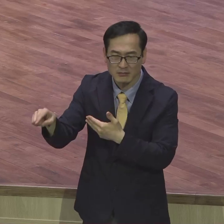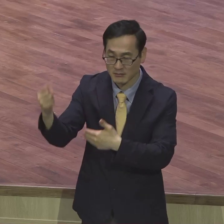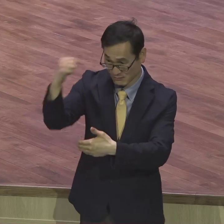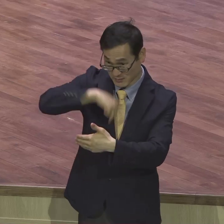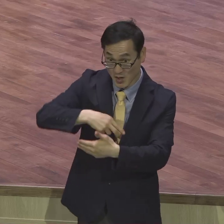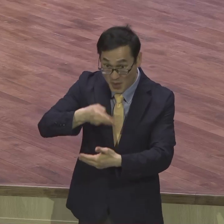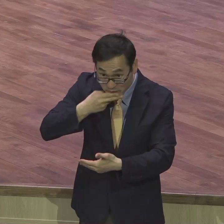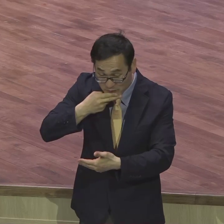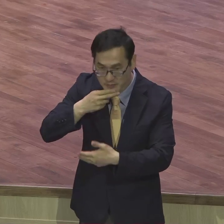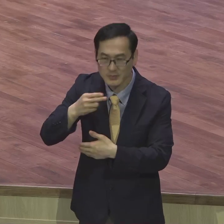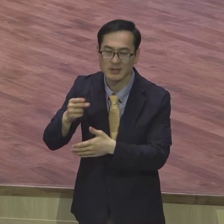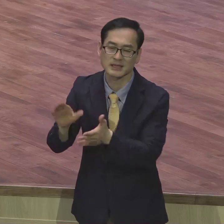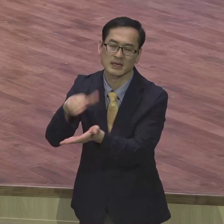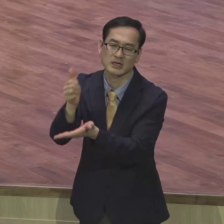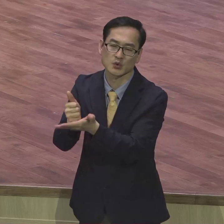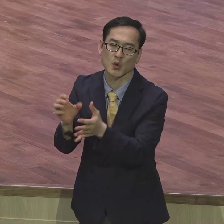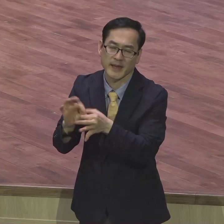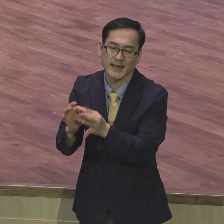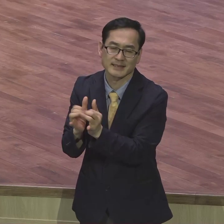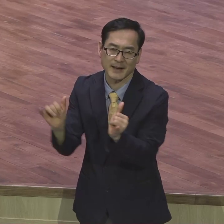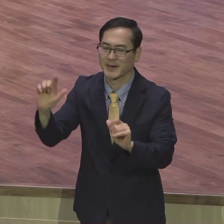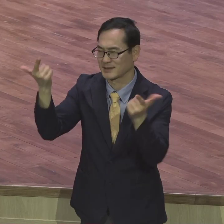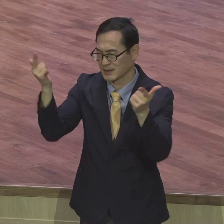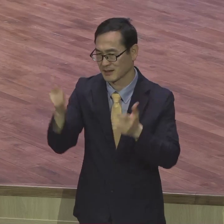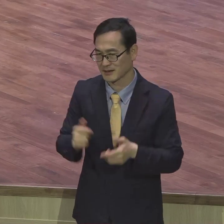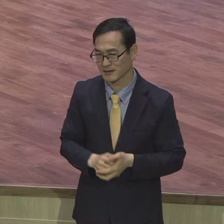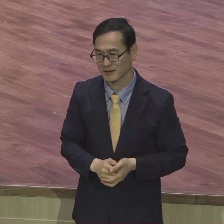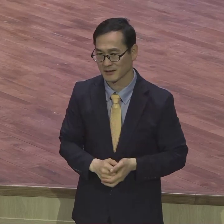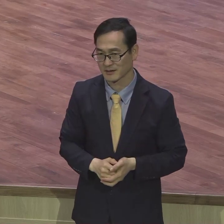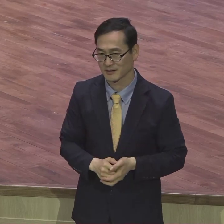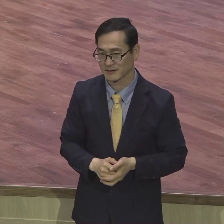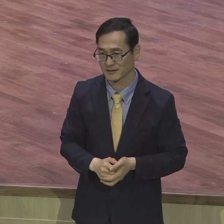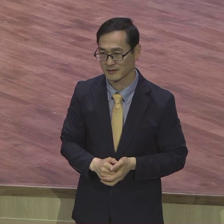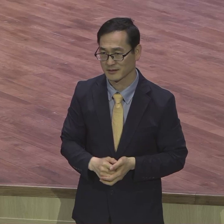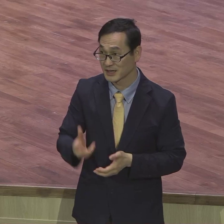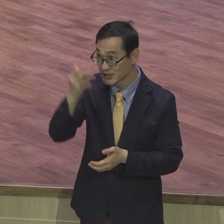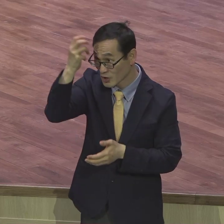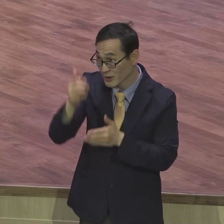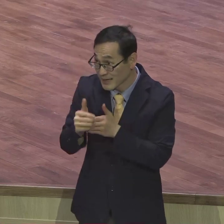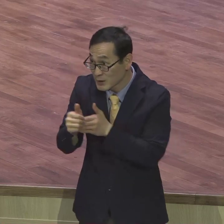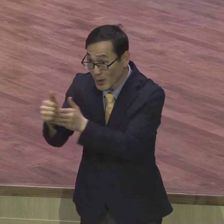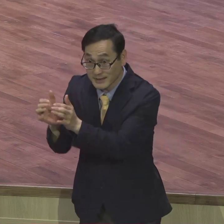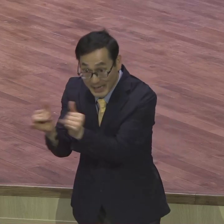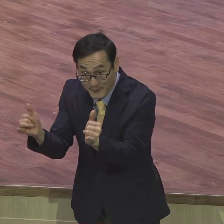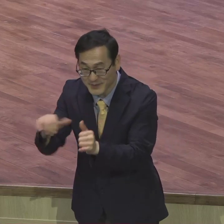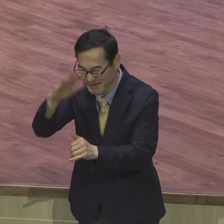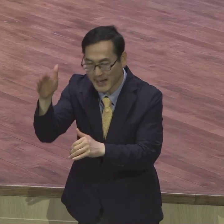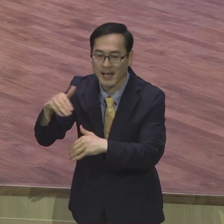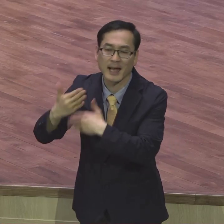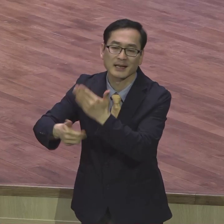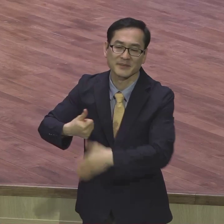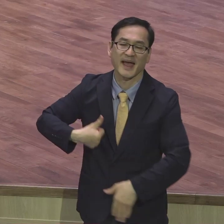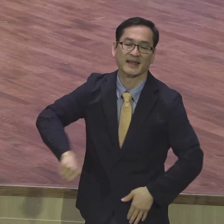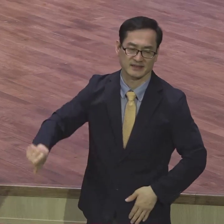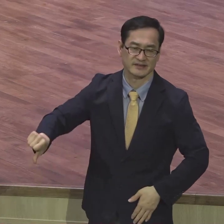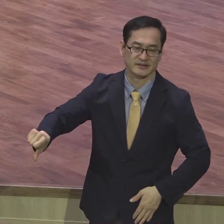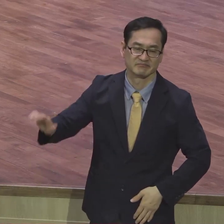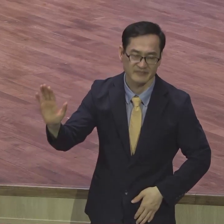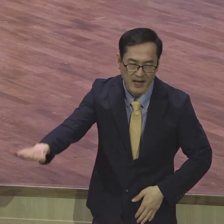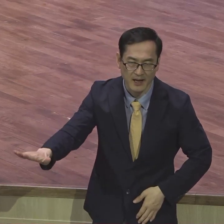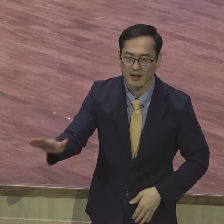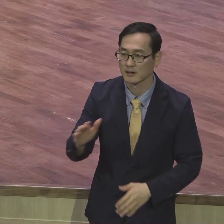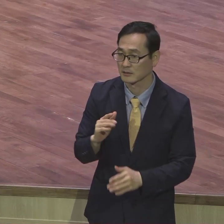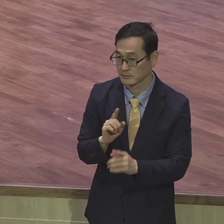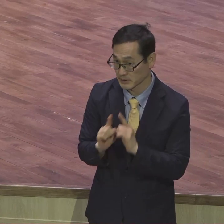14절에 무릇 하나님의 영으로 인도하며 받는 사람들은 곧 하나님의 아들이다. 인도받는 사람은 하나님의